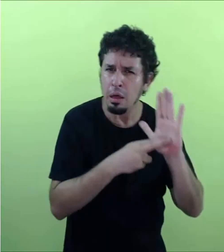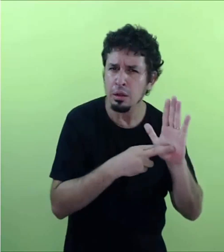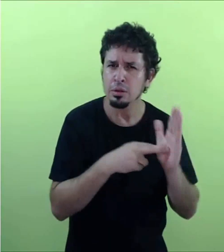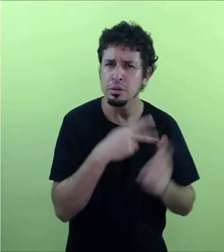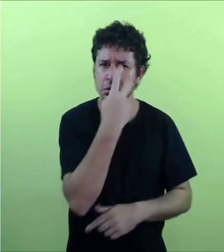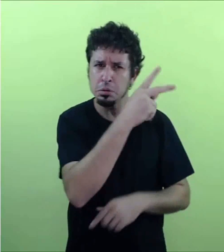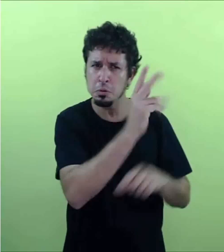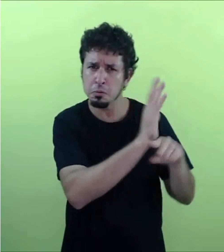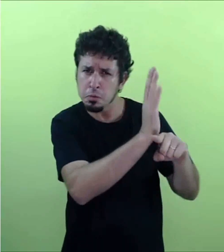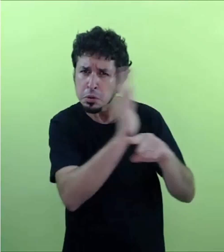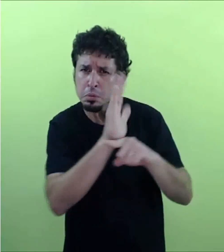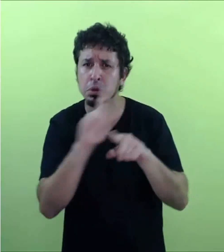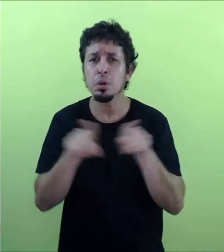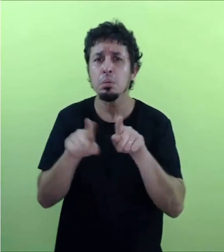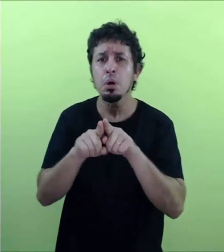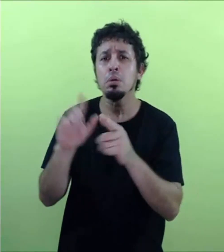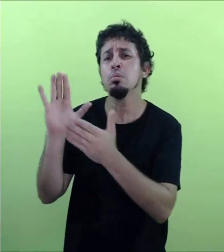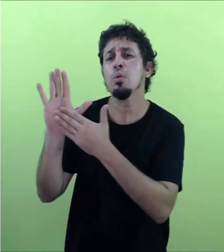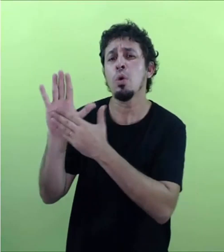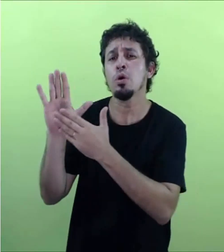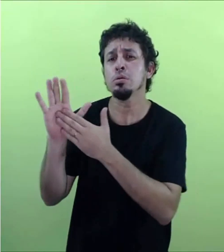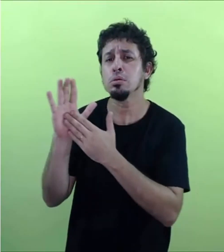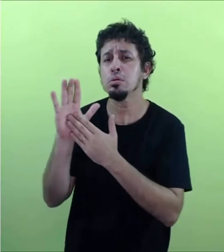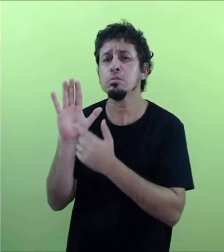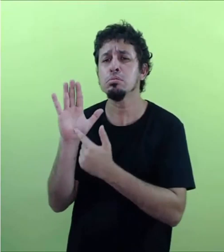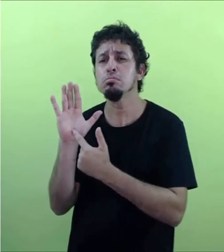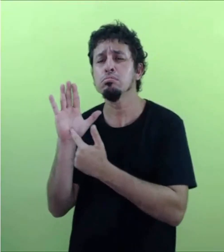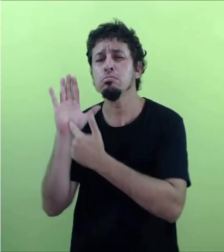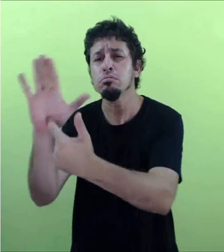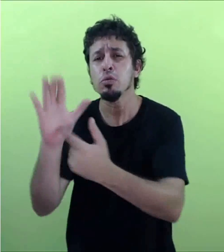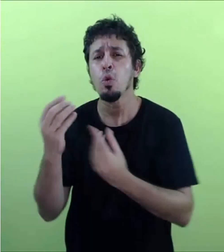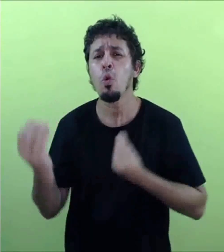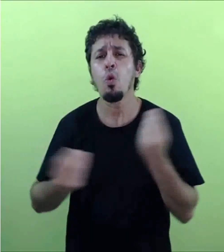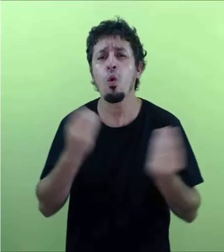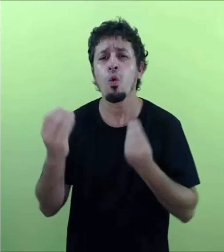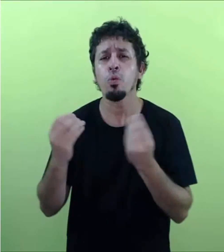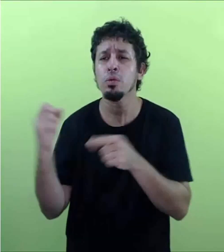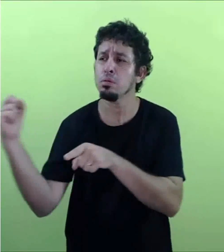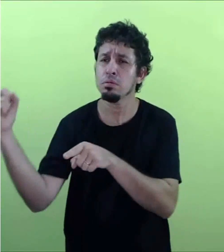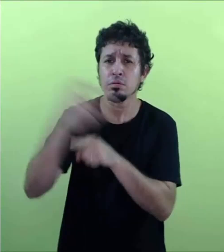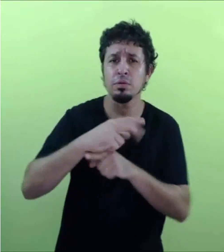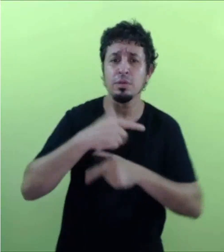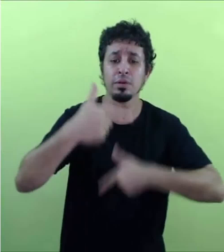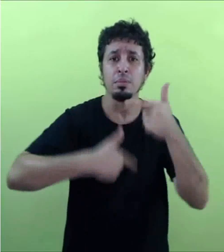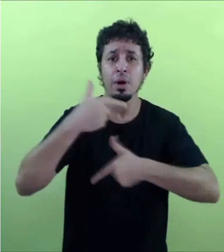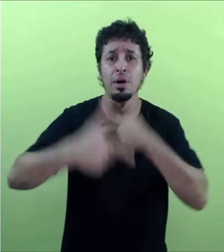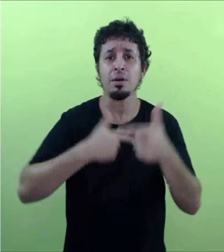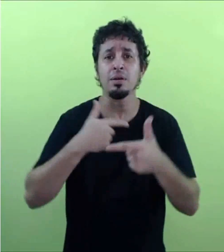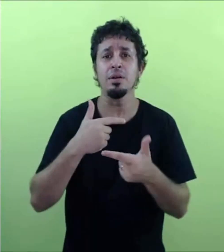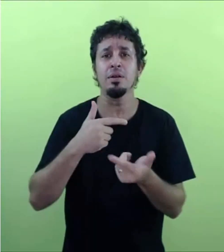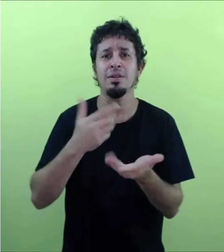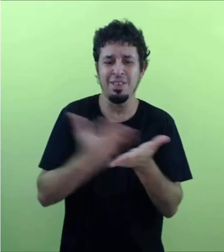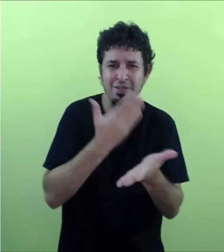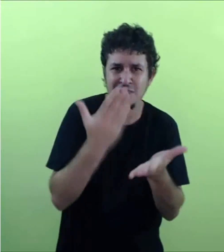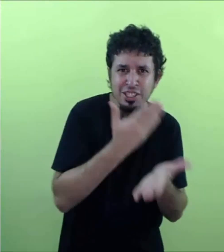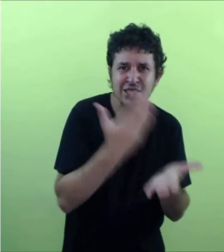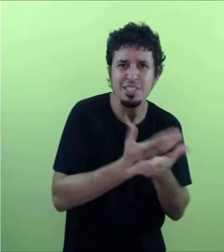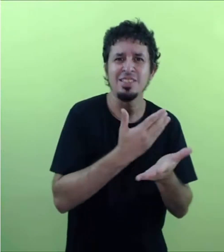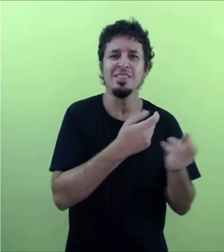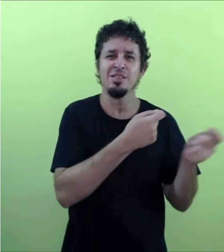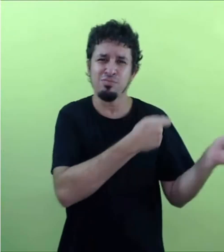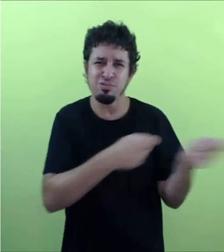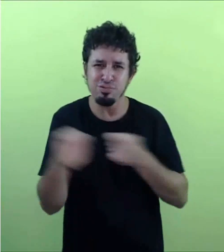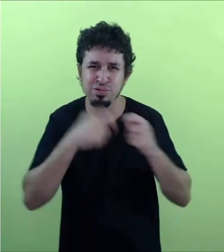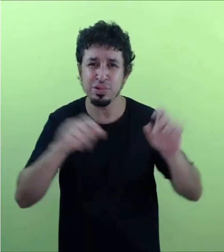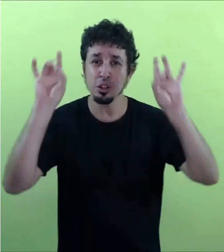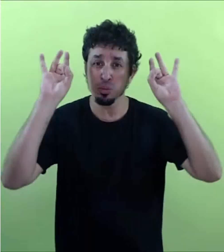existência de normativas que regulamentam a produção dos vídeos e apresentar a proposta de normatização para a submissão de trabalhos